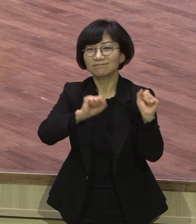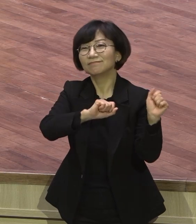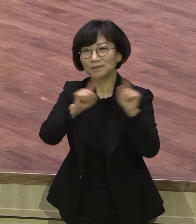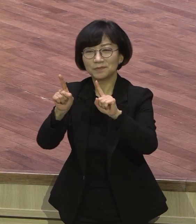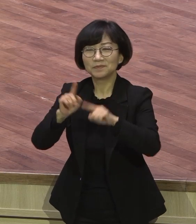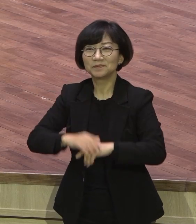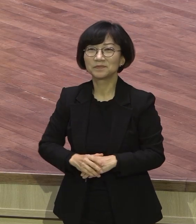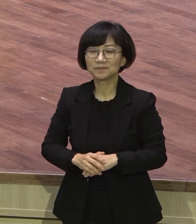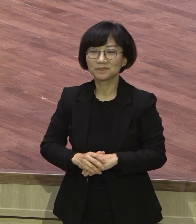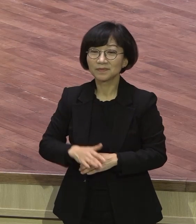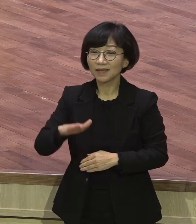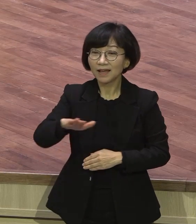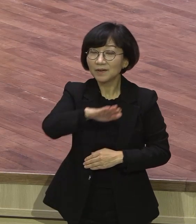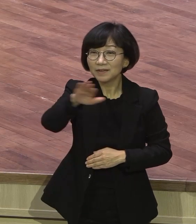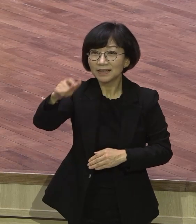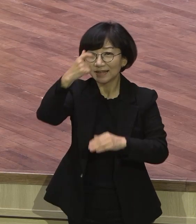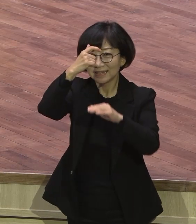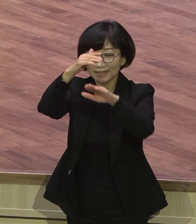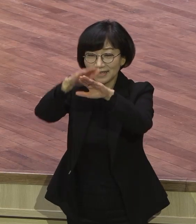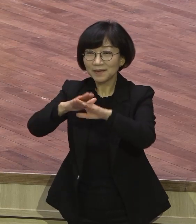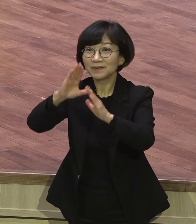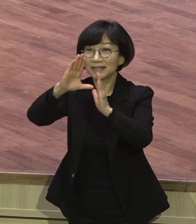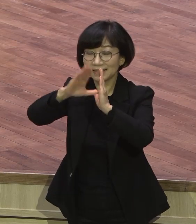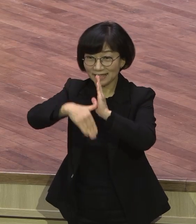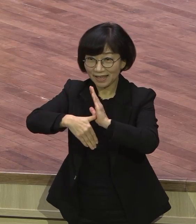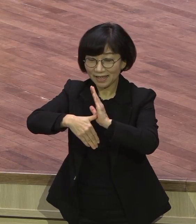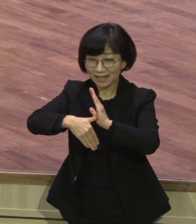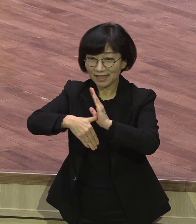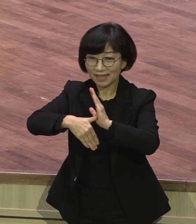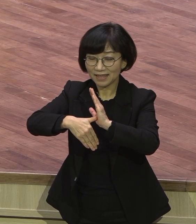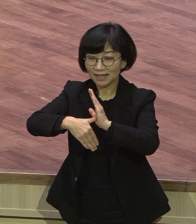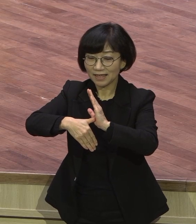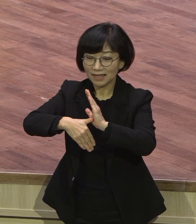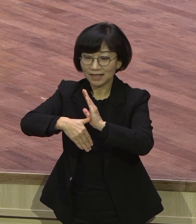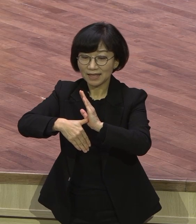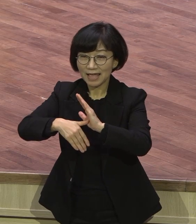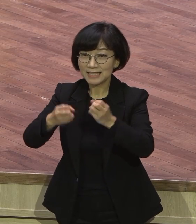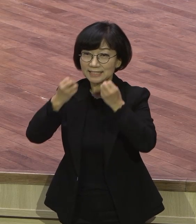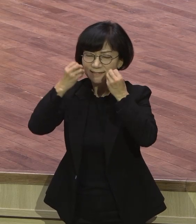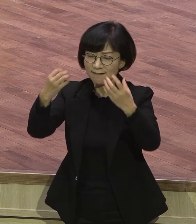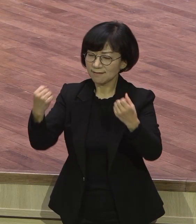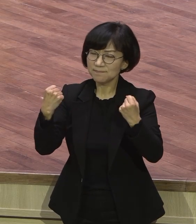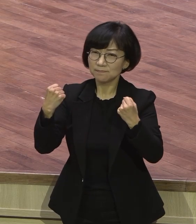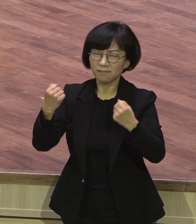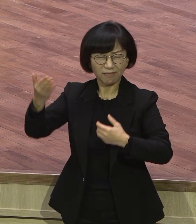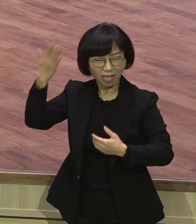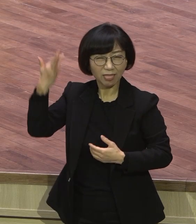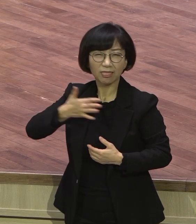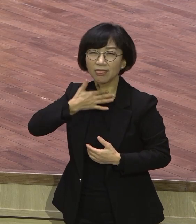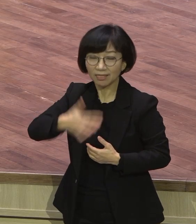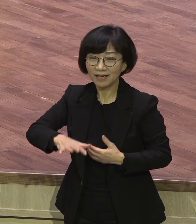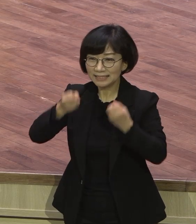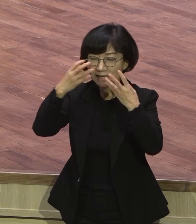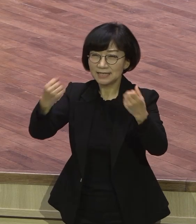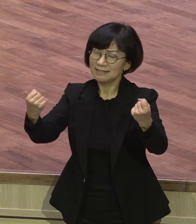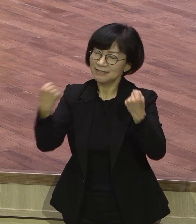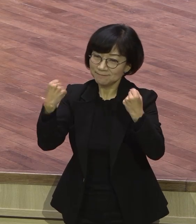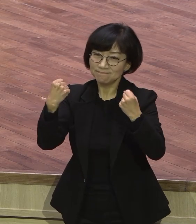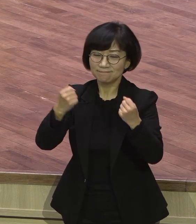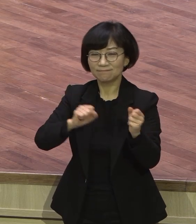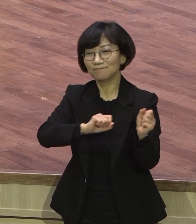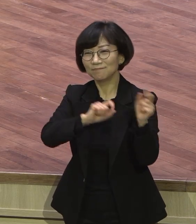여러분이 세상 사람들이 줄 수 없는 전해첨함 하지 못한 세임을 얻는 거예요 예배 시간 새로운